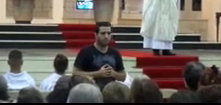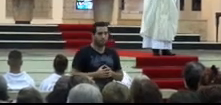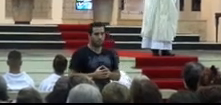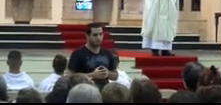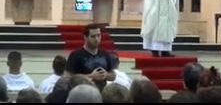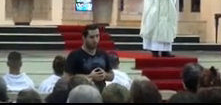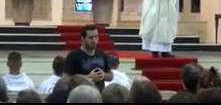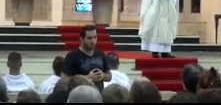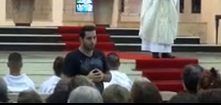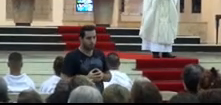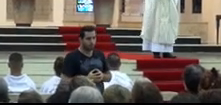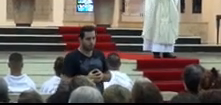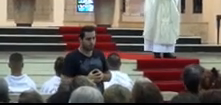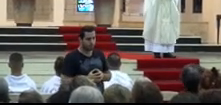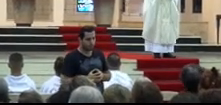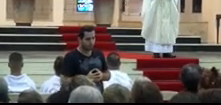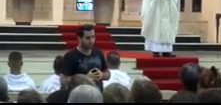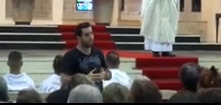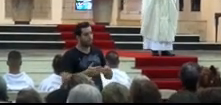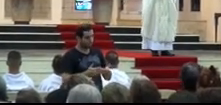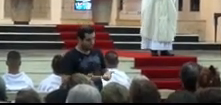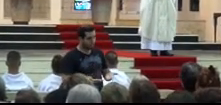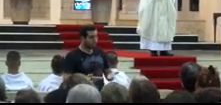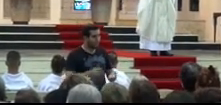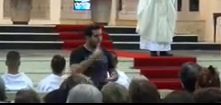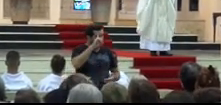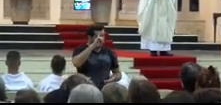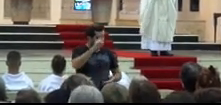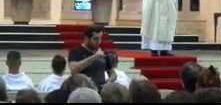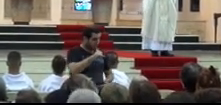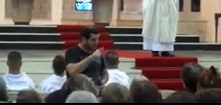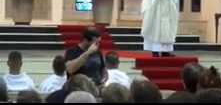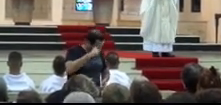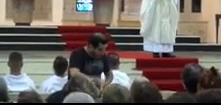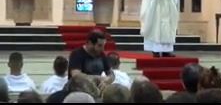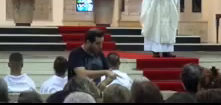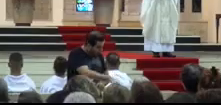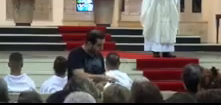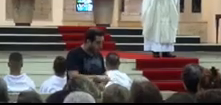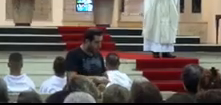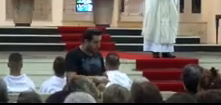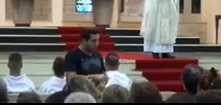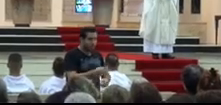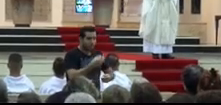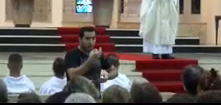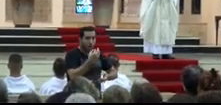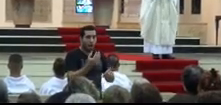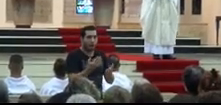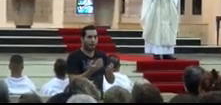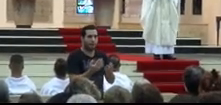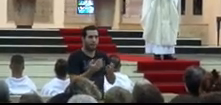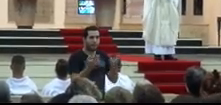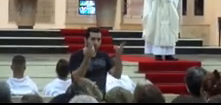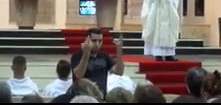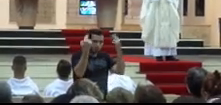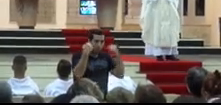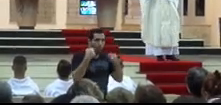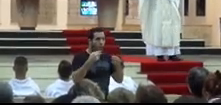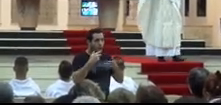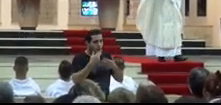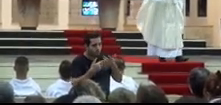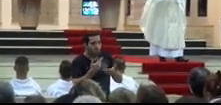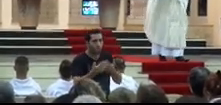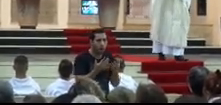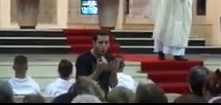Fazei isto por todas as nações, perdendo a mente, para que não se esqueça, mas que